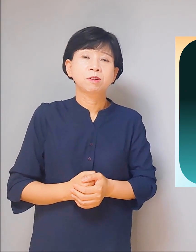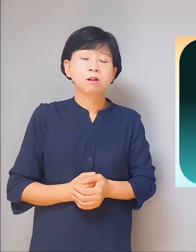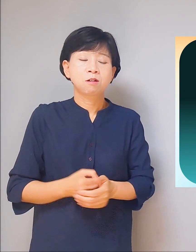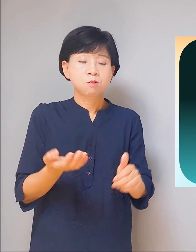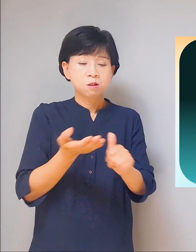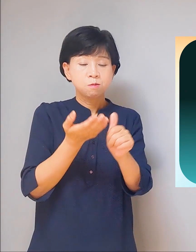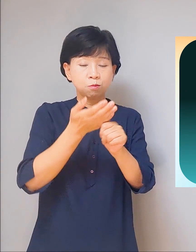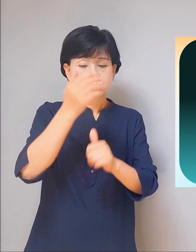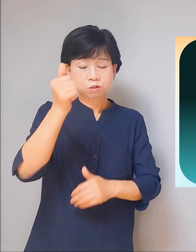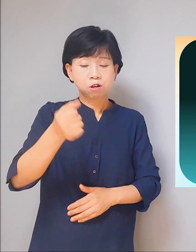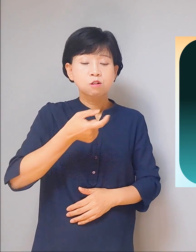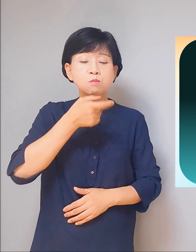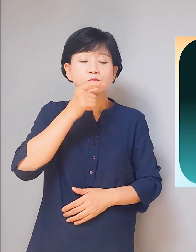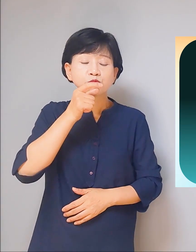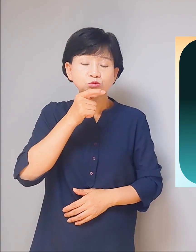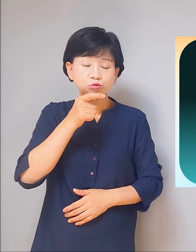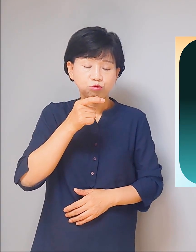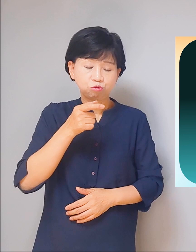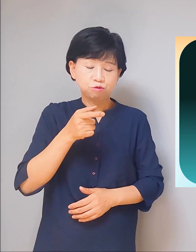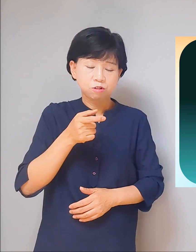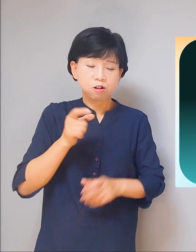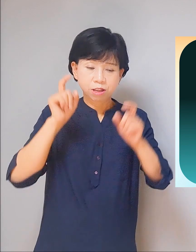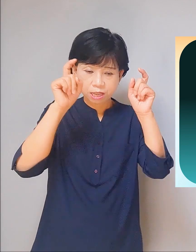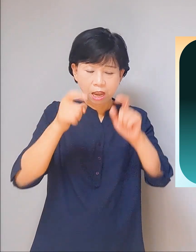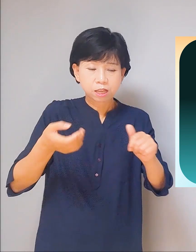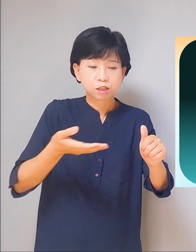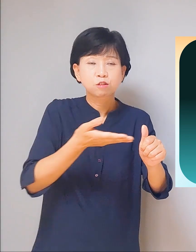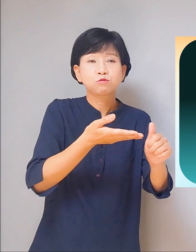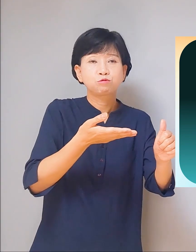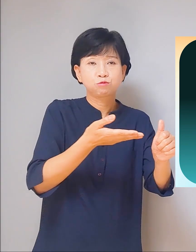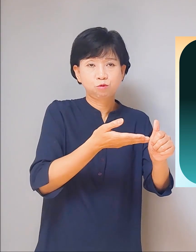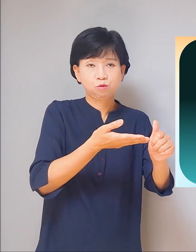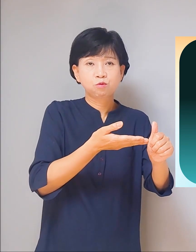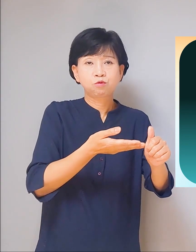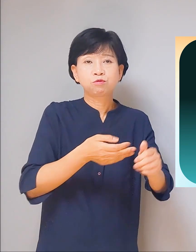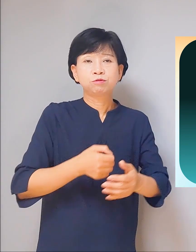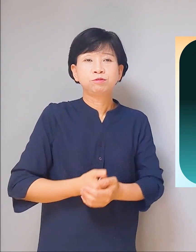먹임이라. 큰 돌로 우물아기를 덮었다가 아멘.